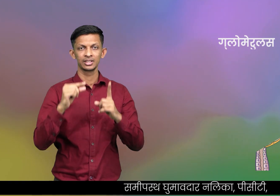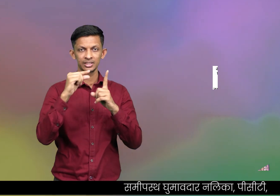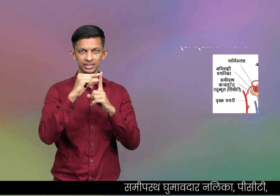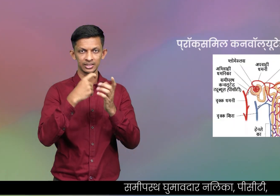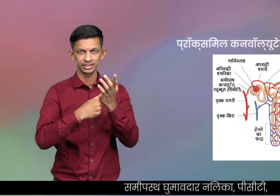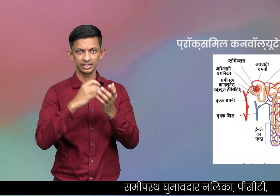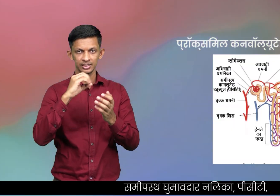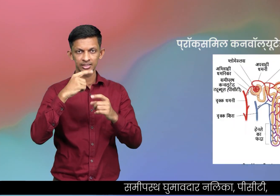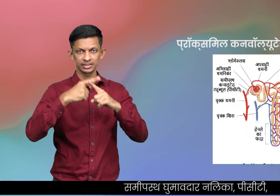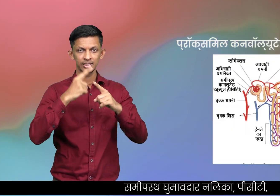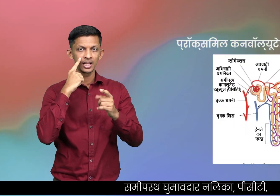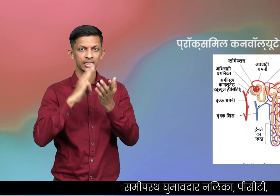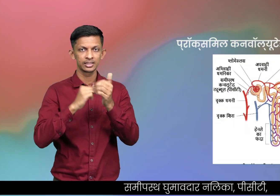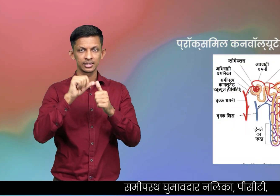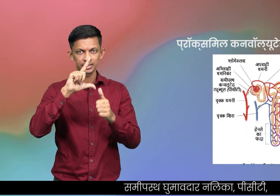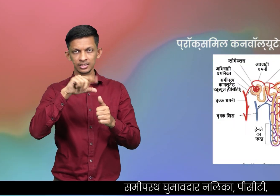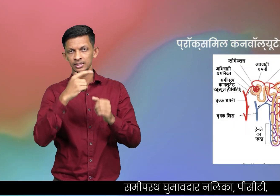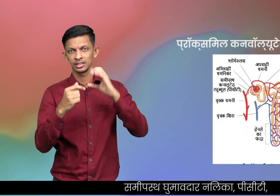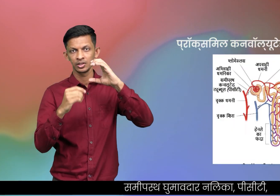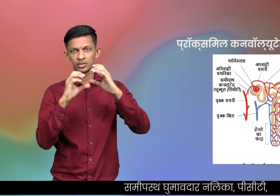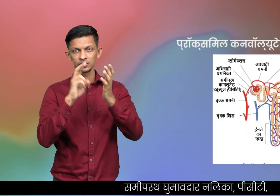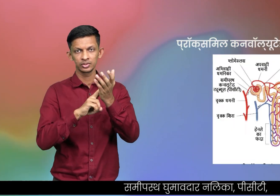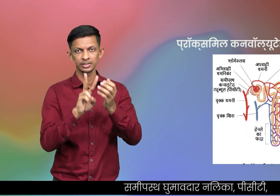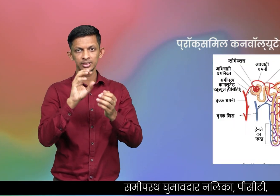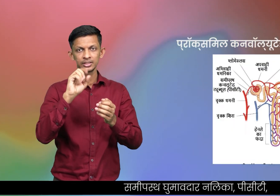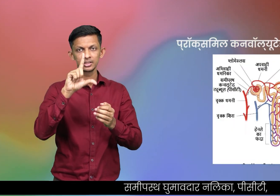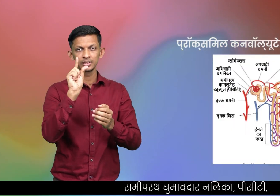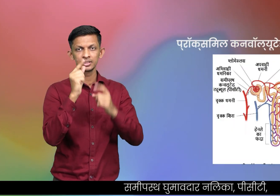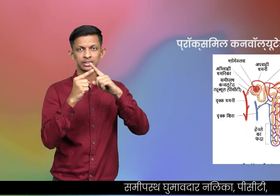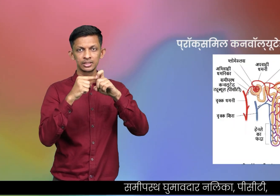प्रॉक्सिमल कॉन्वोल्यूटेड ट्यूब्यूल (PCT),